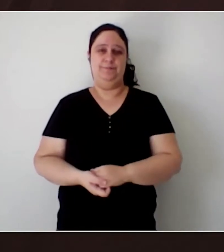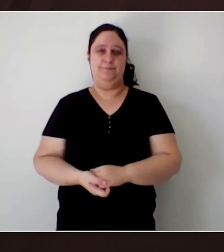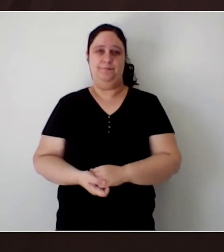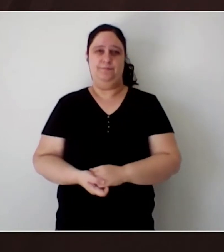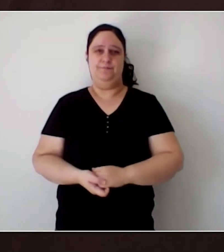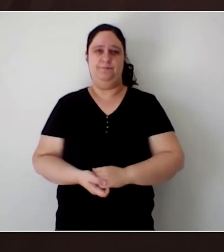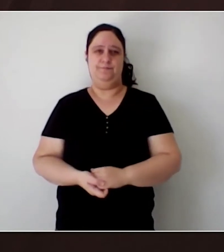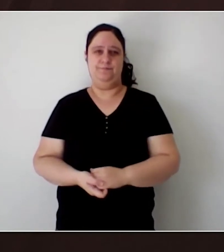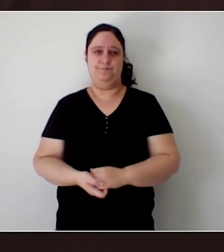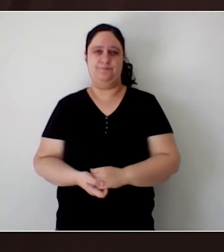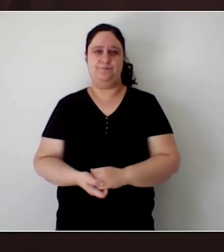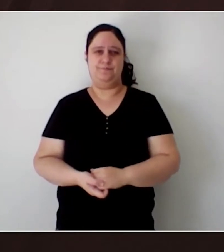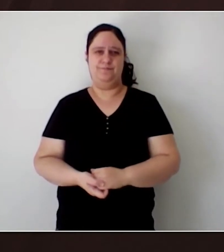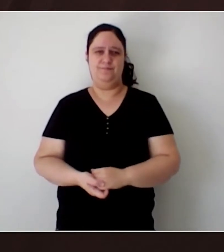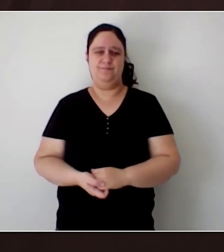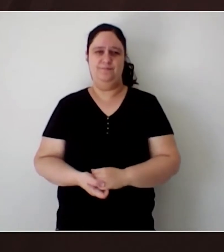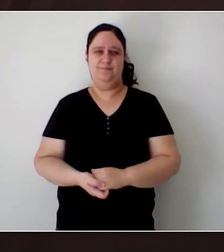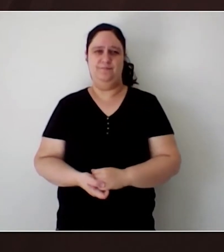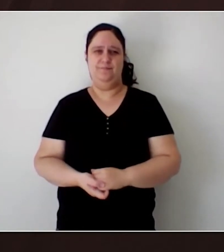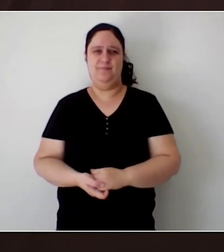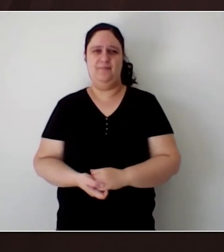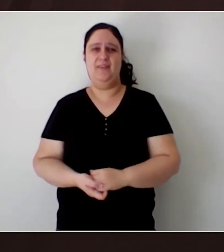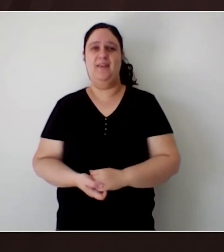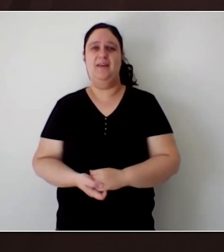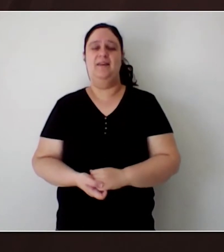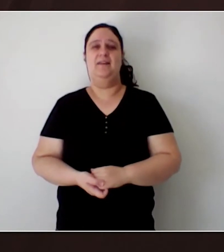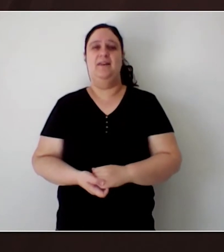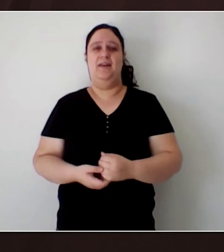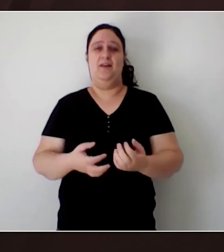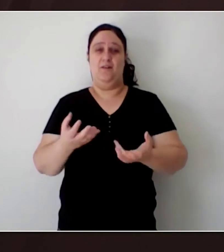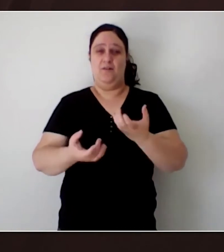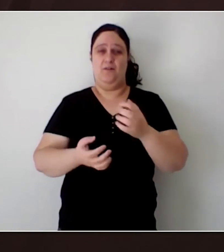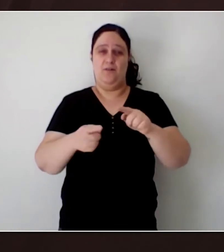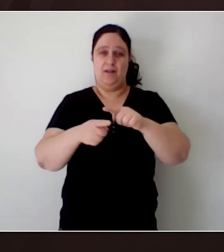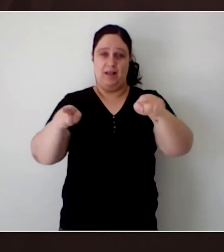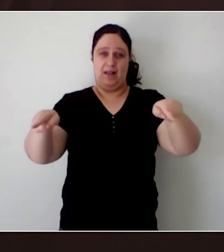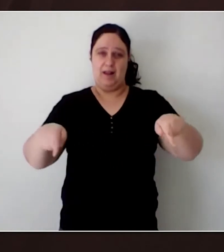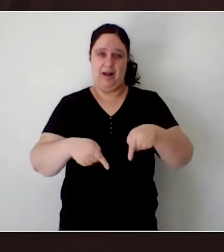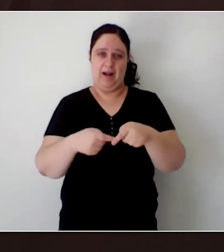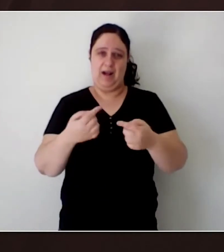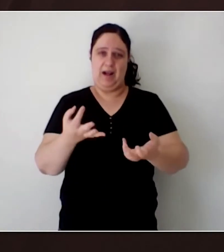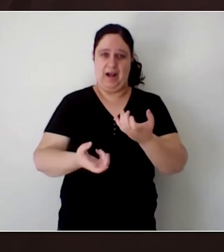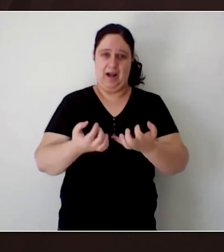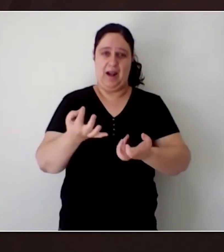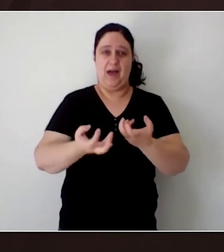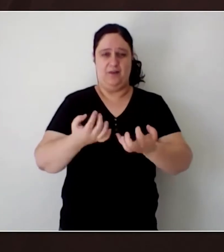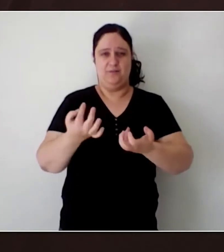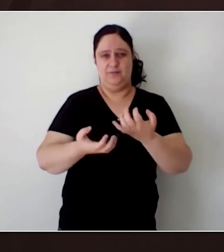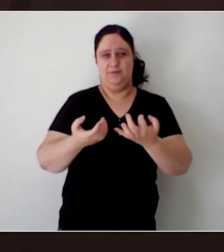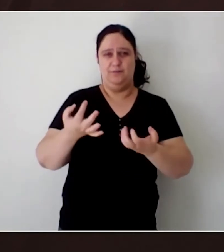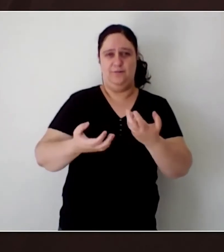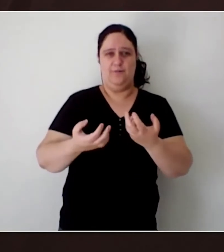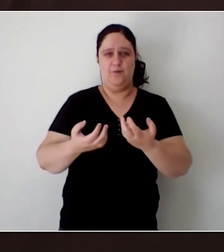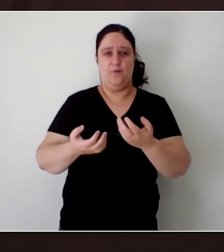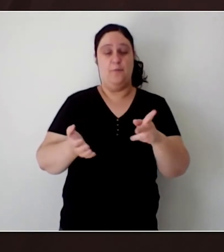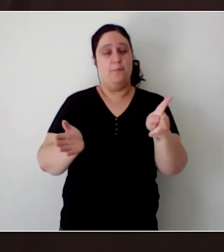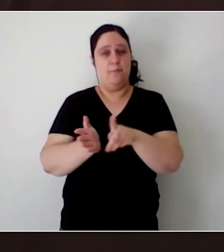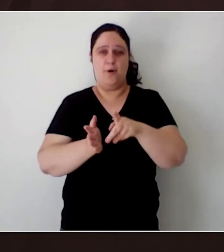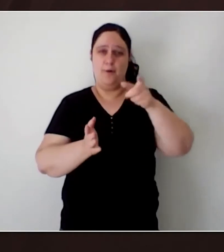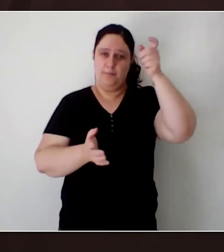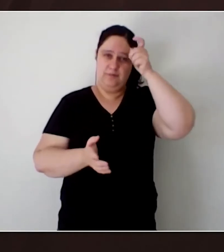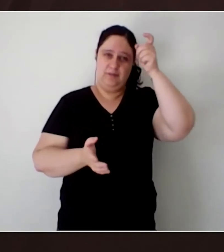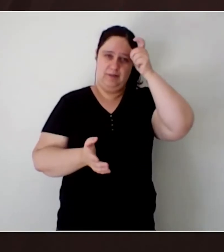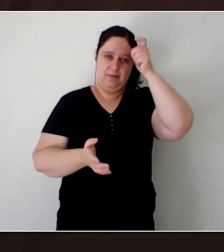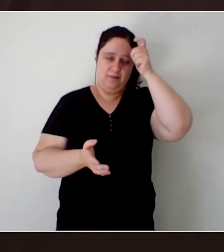para Satanás e os seus seguidores. E um cristão que foi regenerado nunca mais vai cair